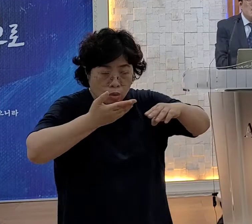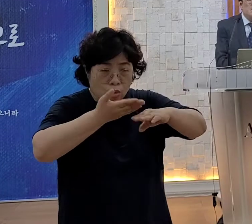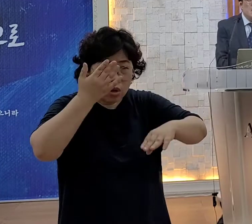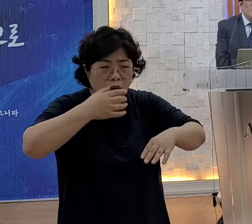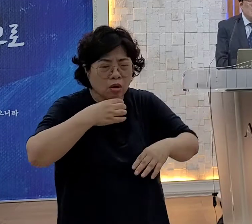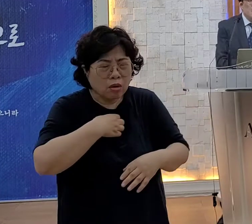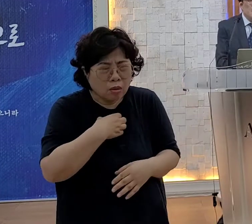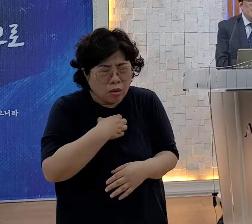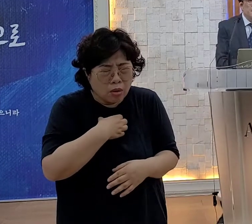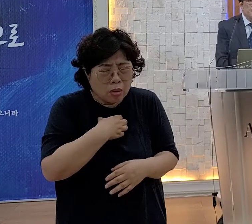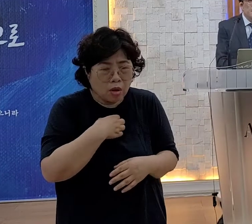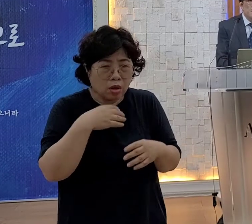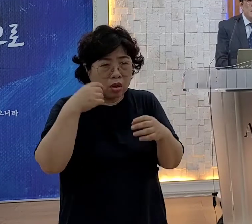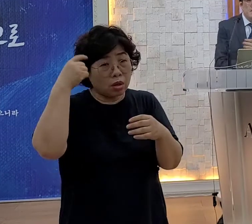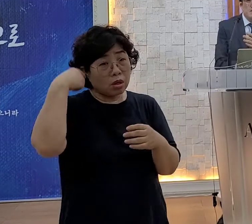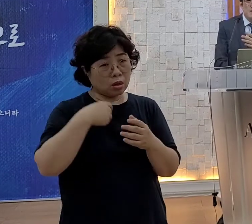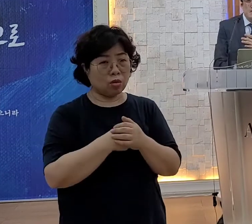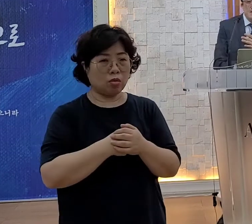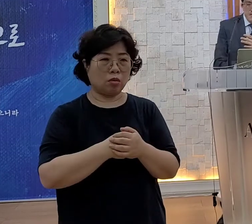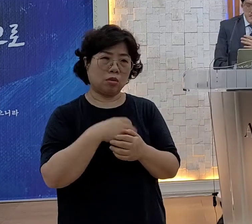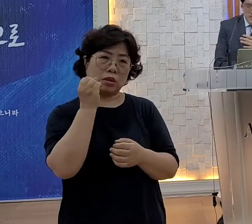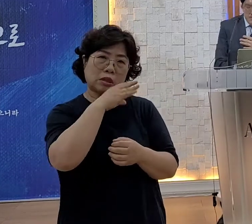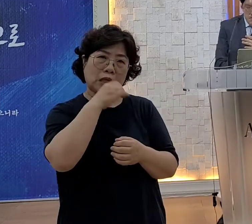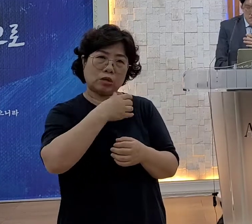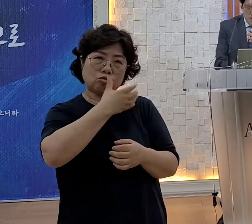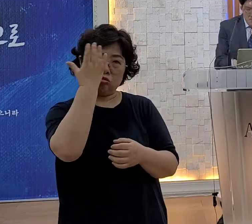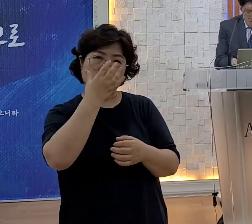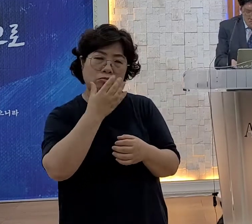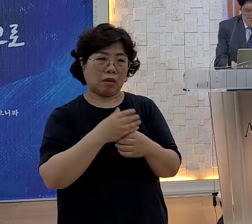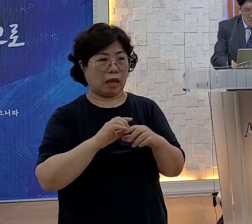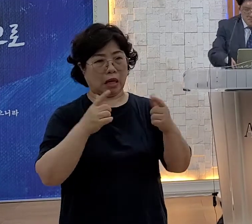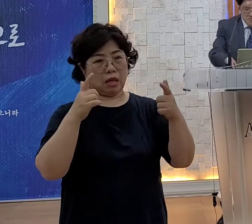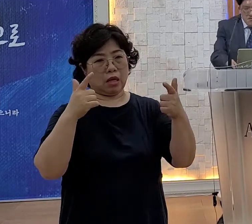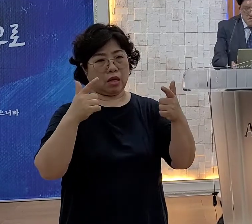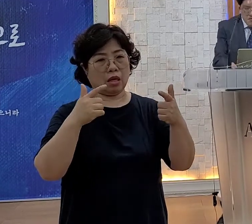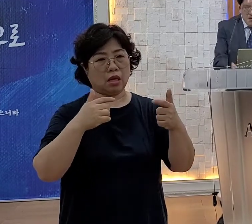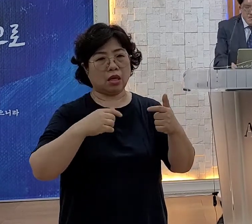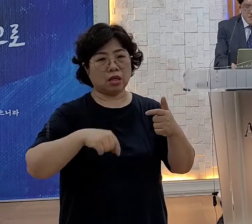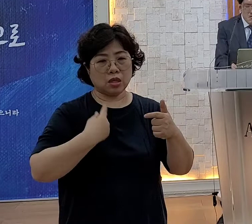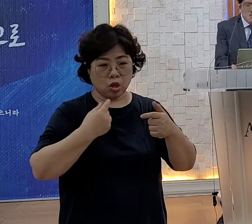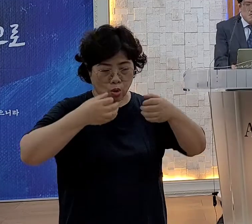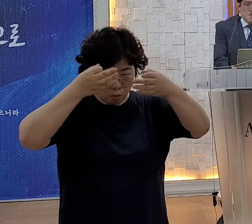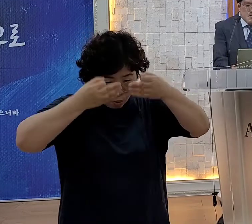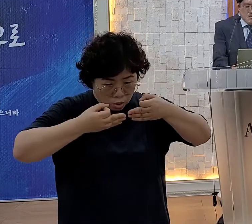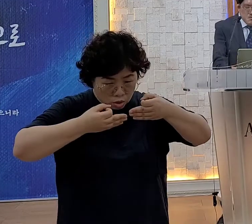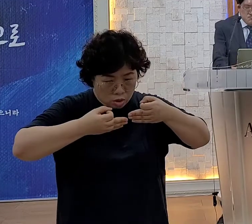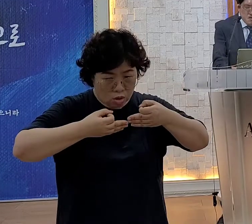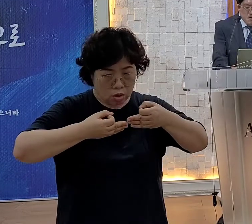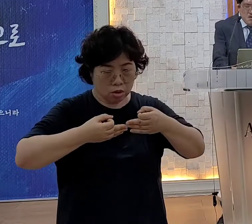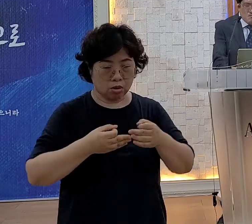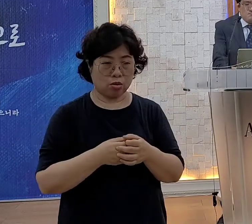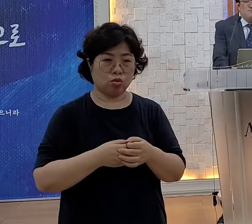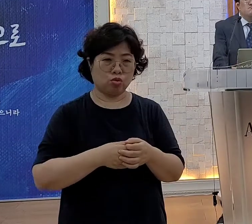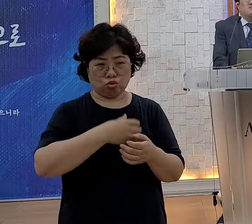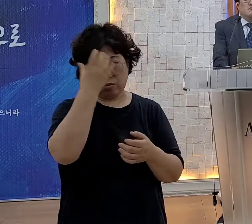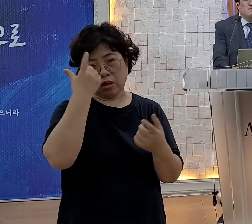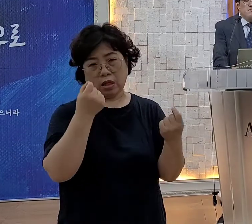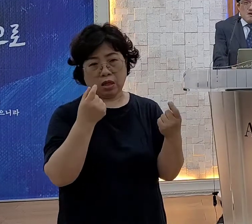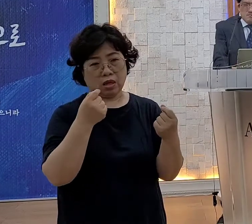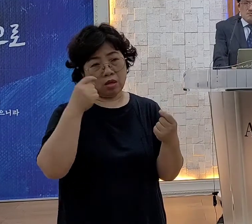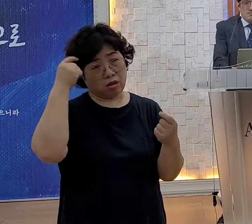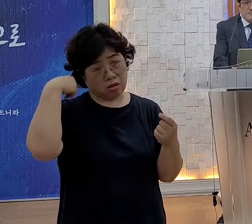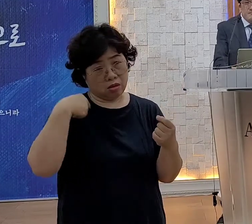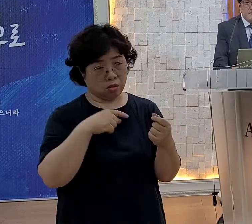그냥 꿈이 아니다. 그래서 자신의 모습을 보여준다고 생각하면서 그 후에